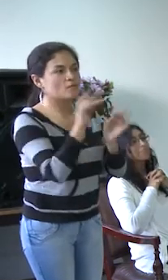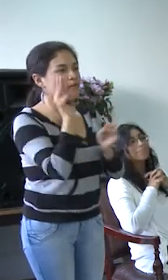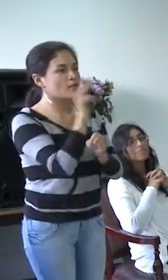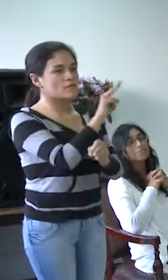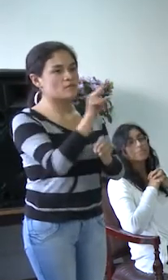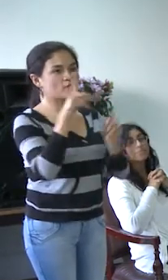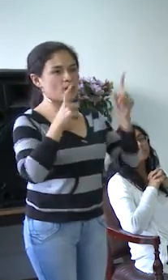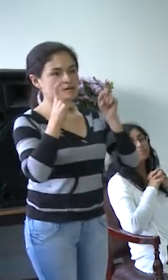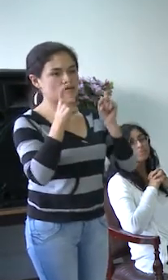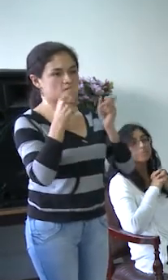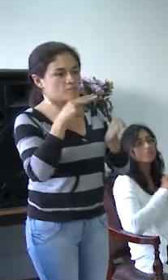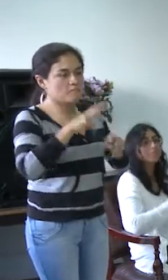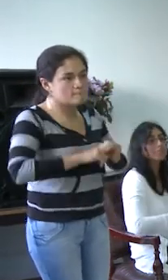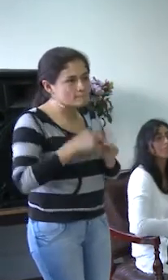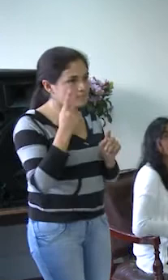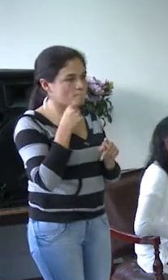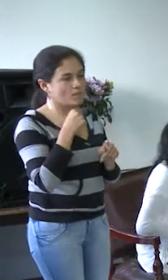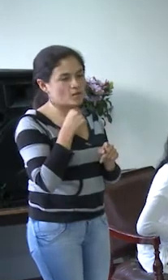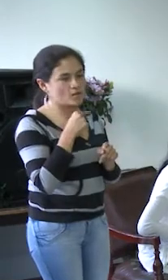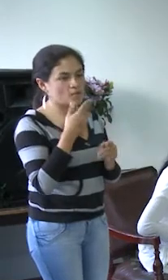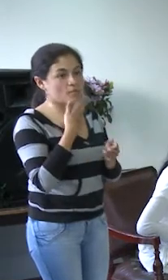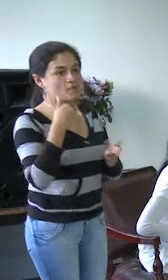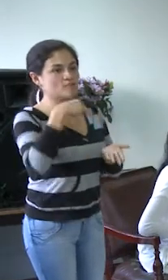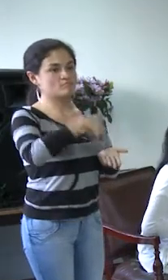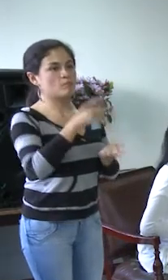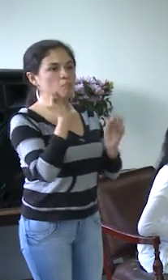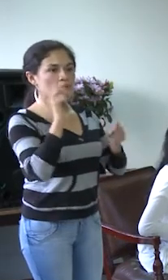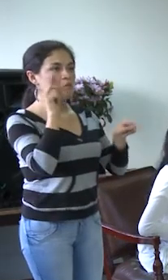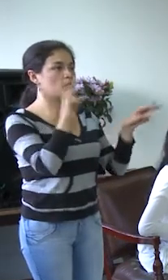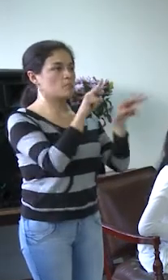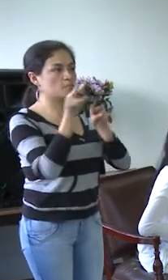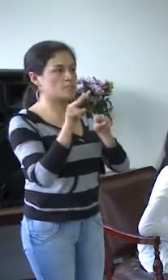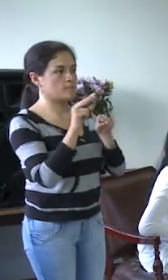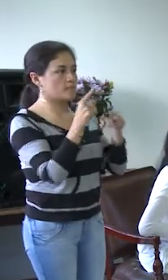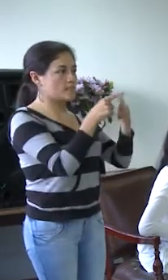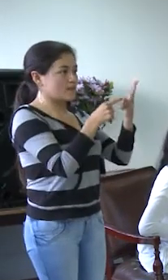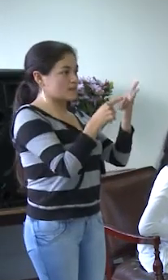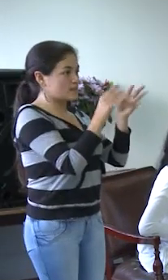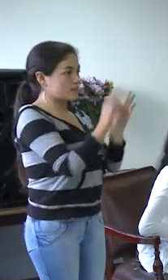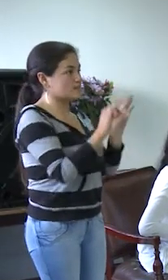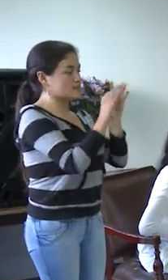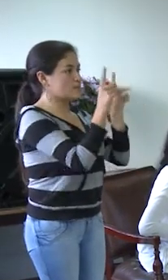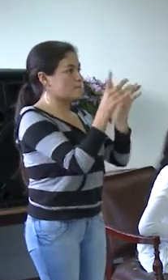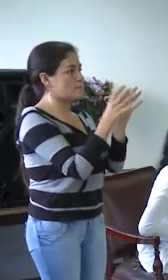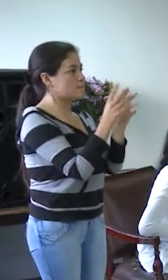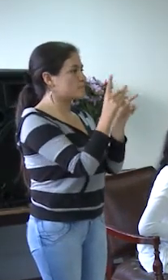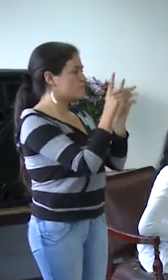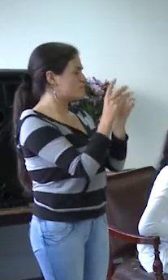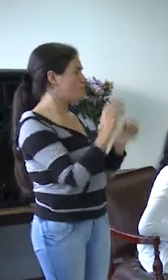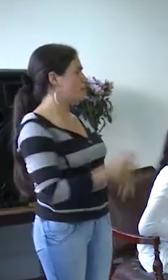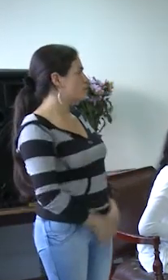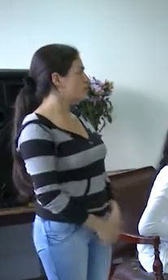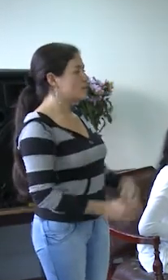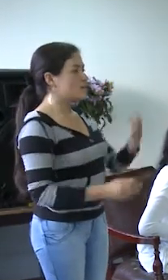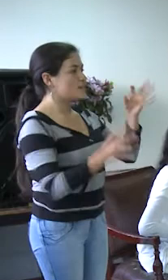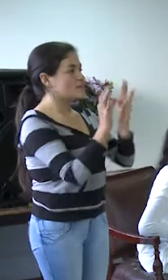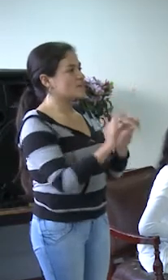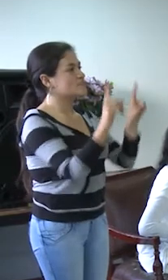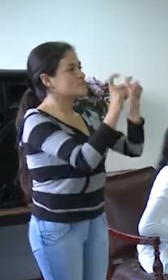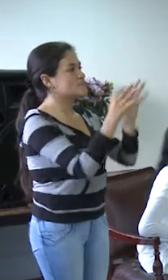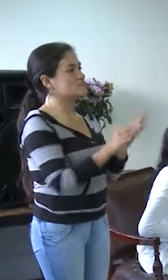caras. Vamos a conversar alrededor de tres puntos. Uno de ellos es como